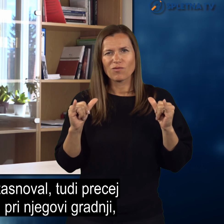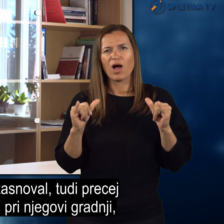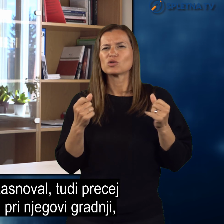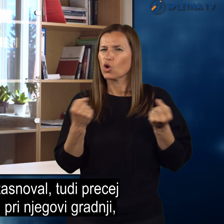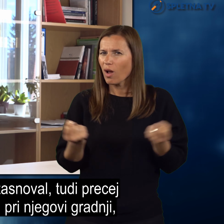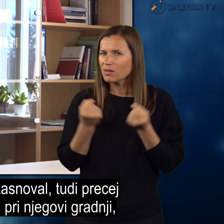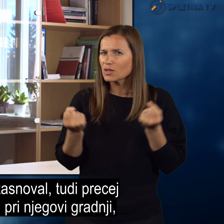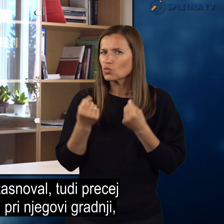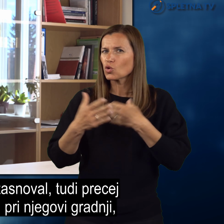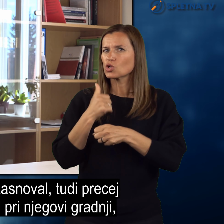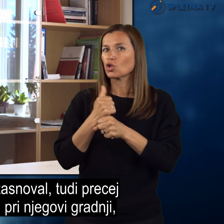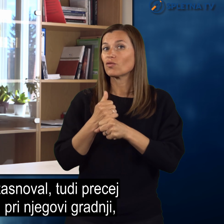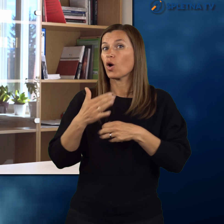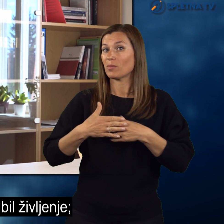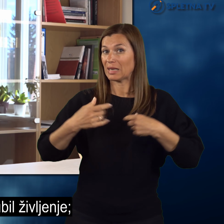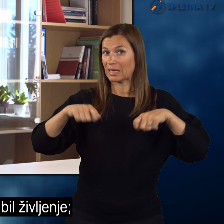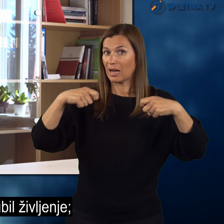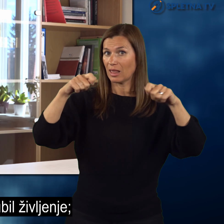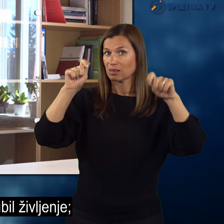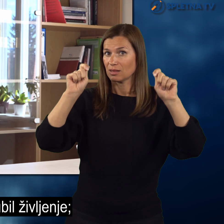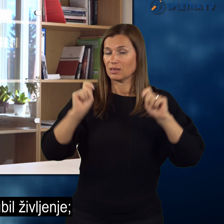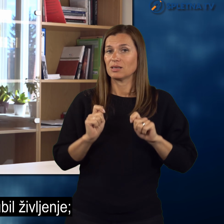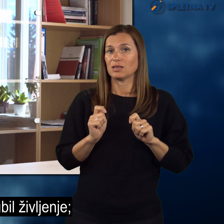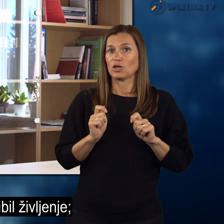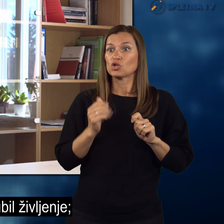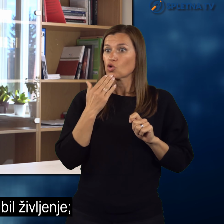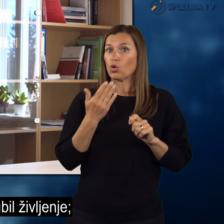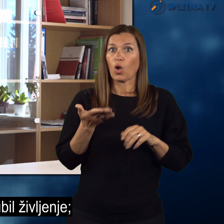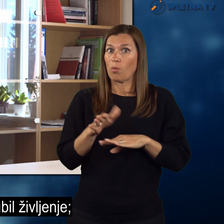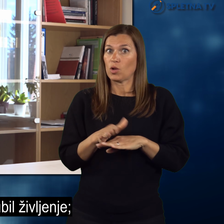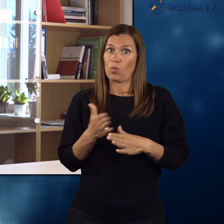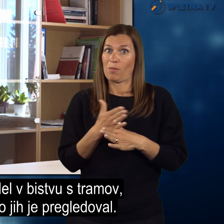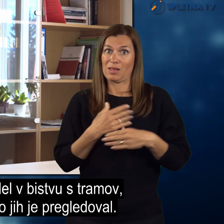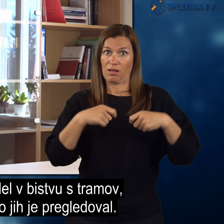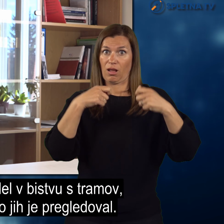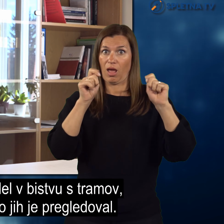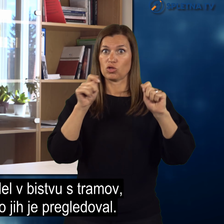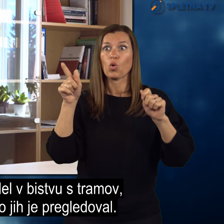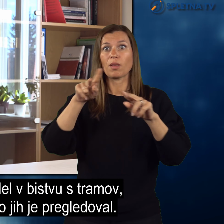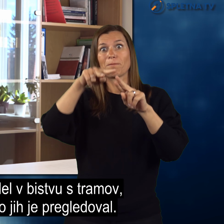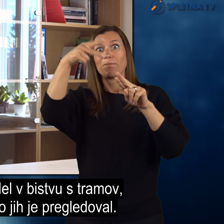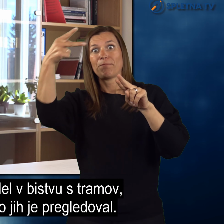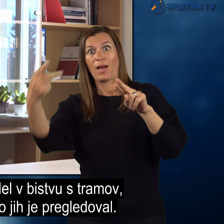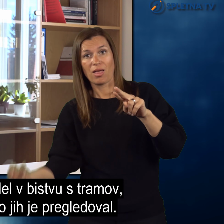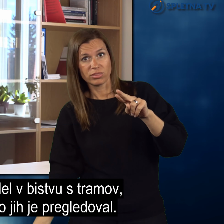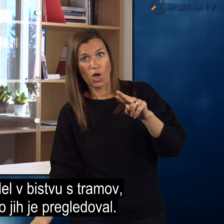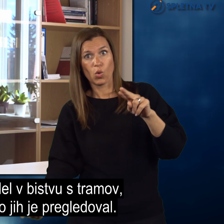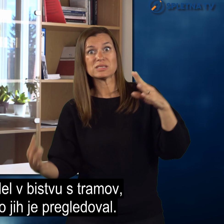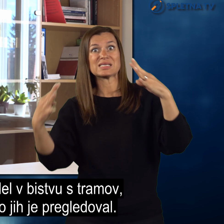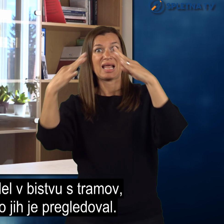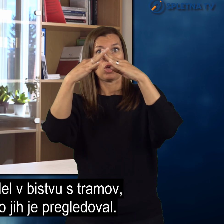tudi precej aktivno sodeloval pri njegovi gradnji. Skoraj izgubil življenje med gradnjo, je padel v bistvu iz